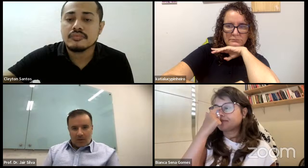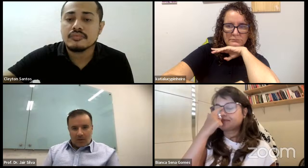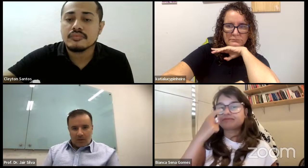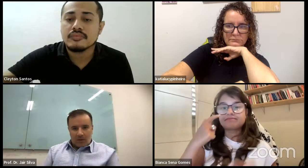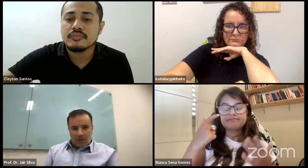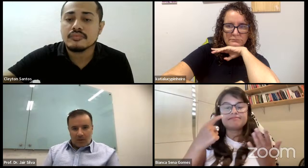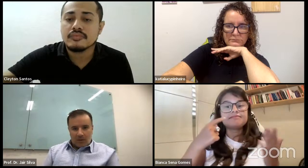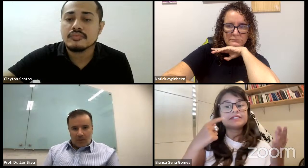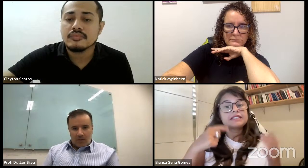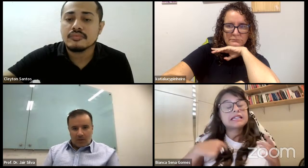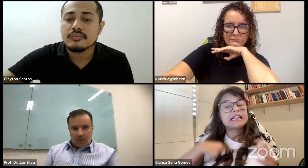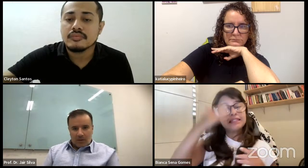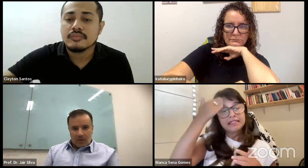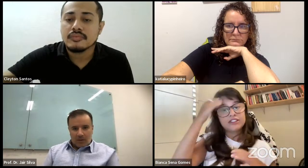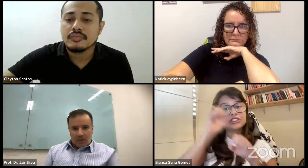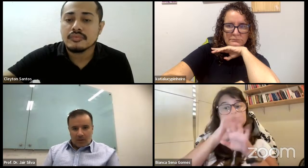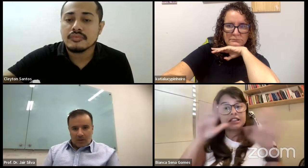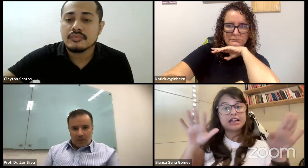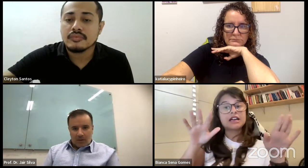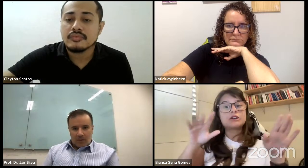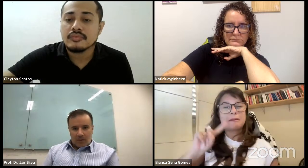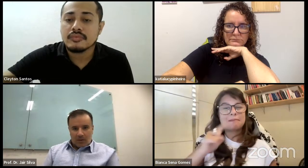Inicialmente,